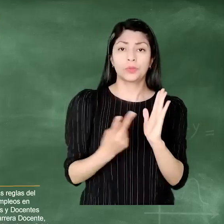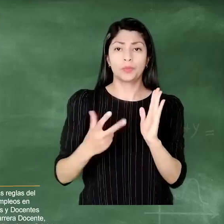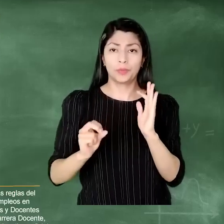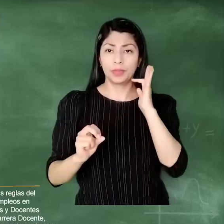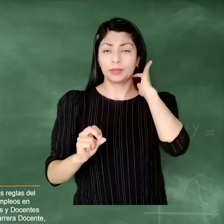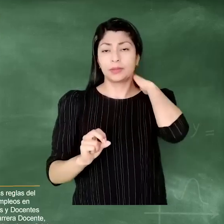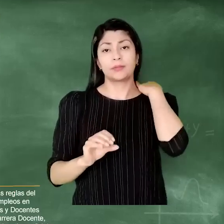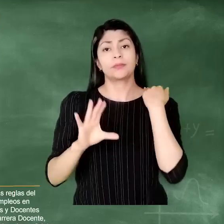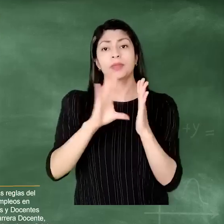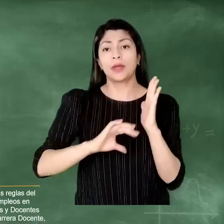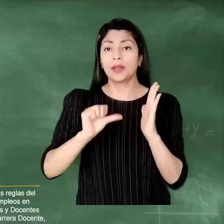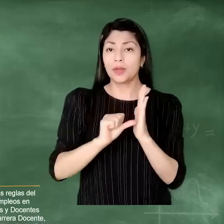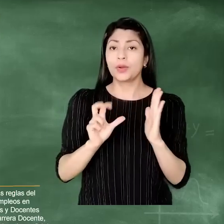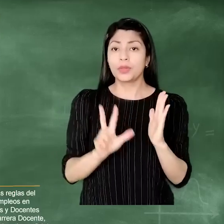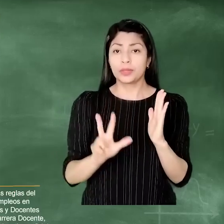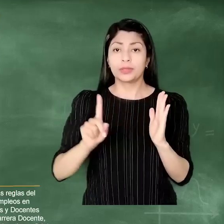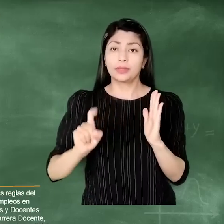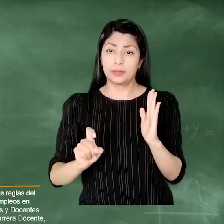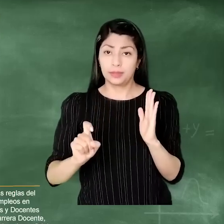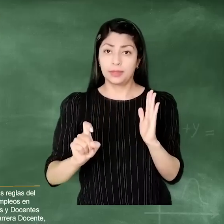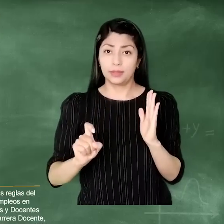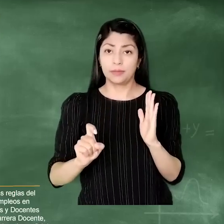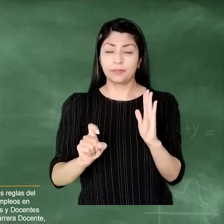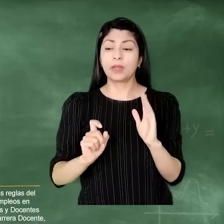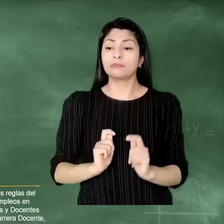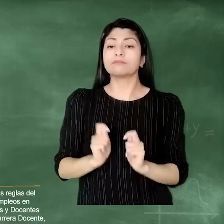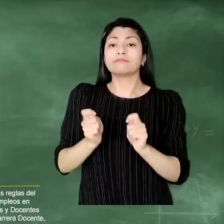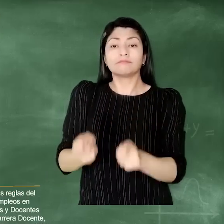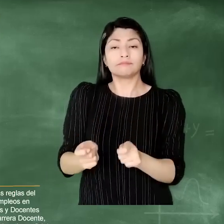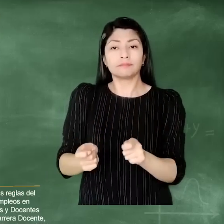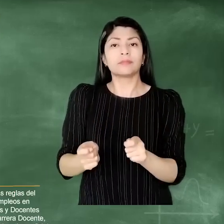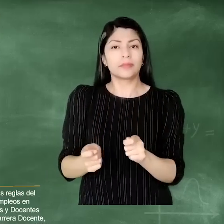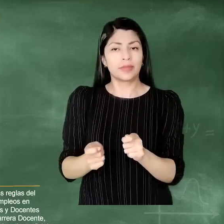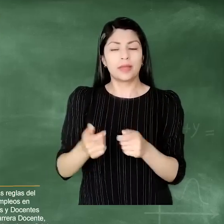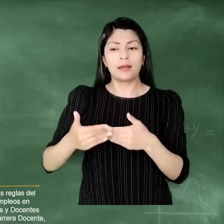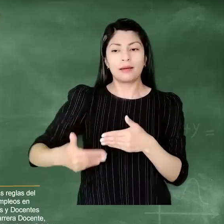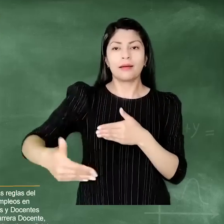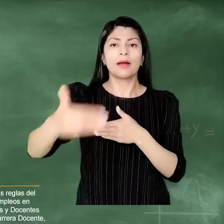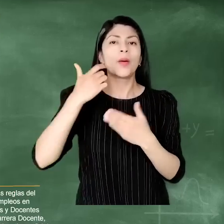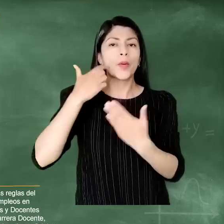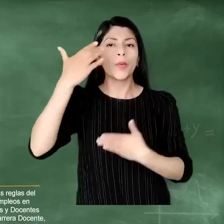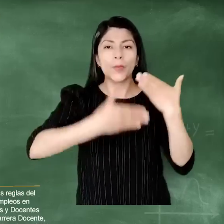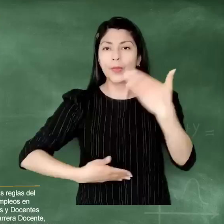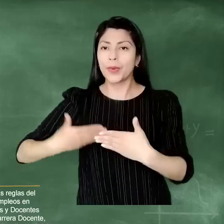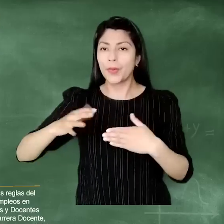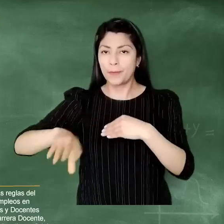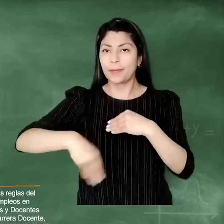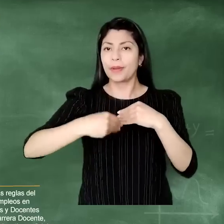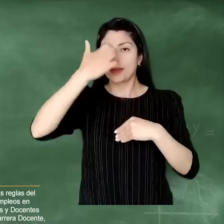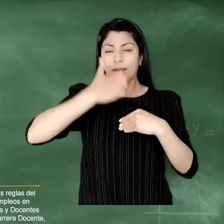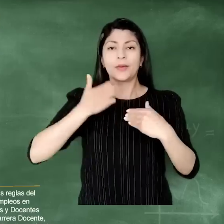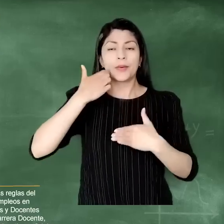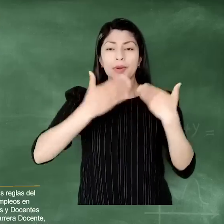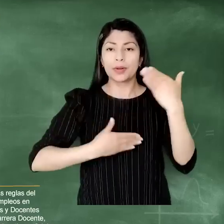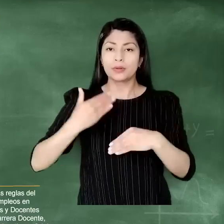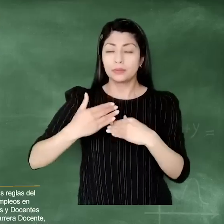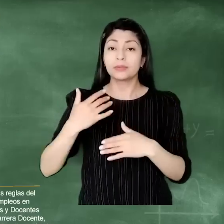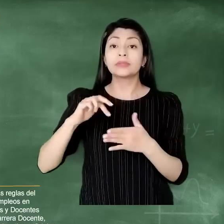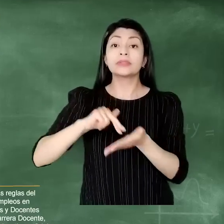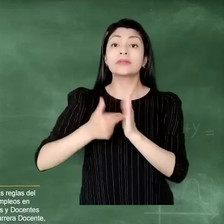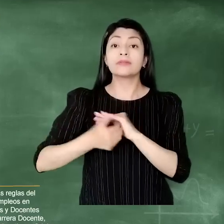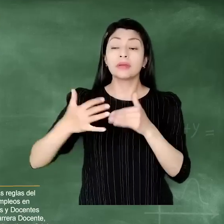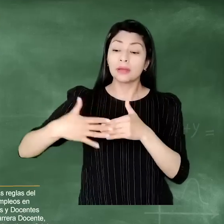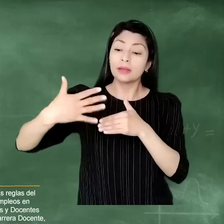12.057 de 2020. Artículo 36. Nombramiento en período de prueba y